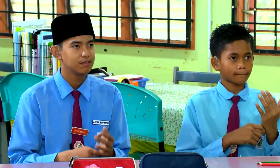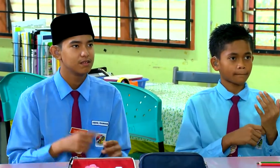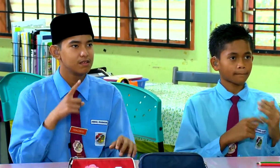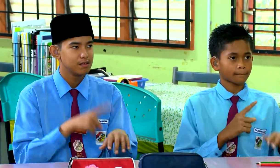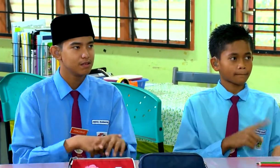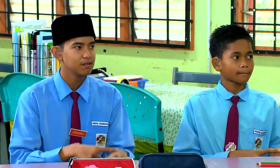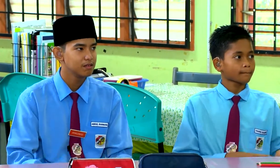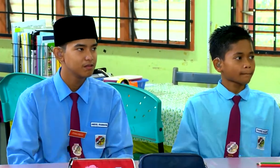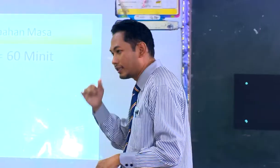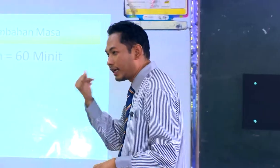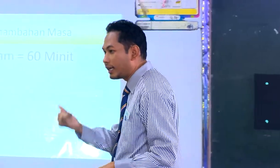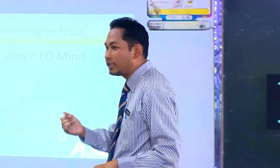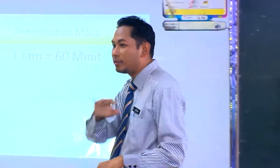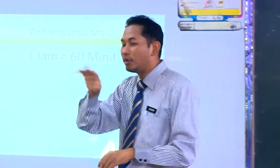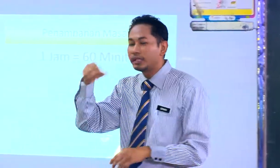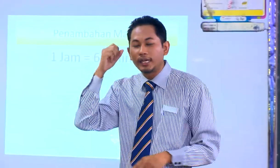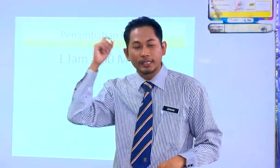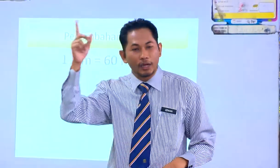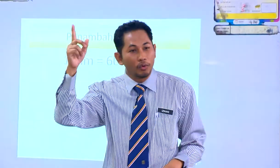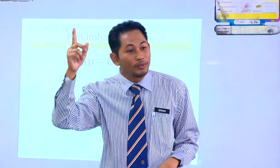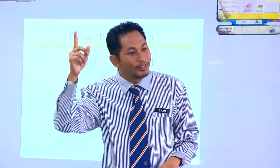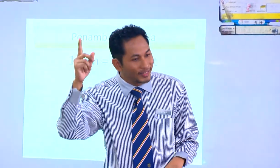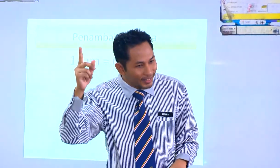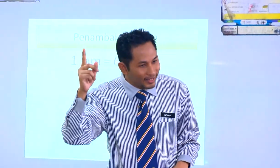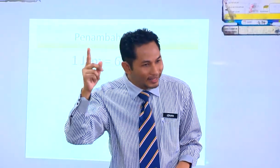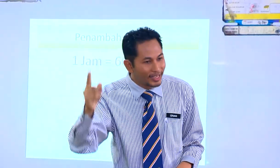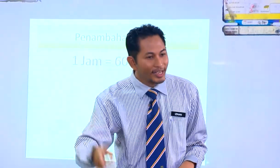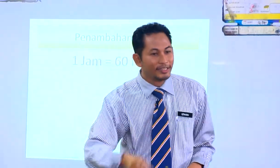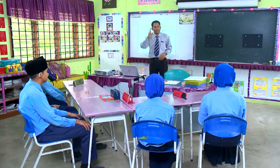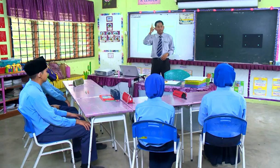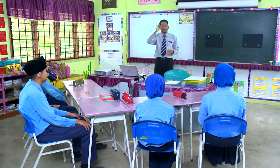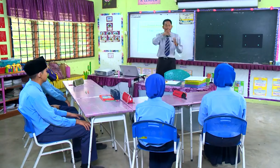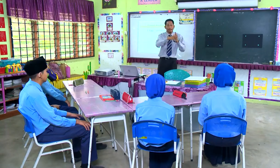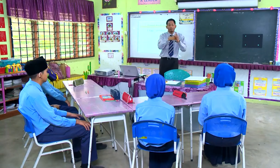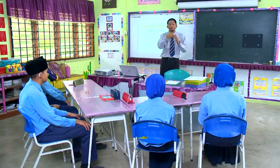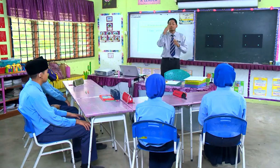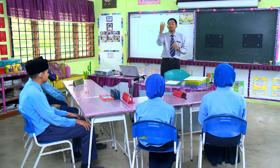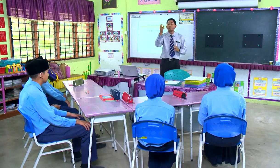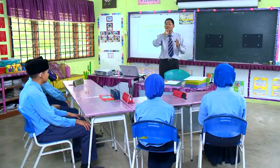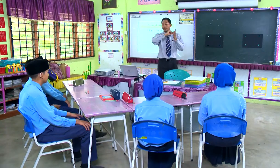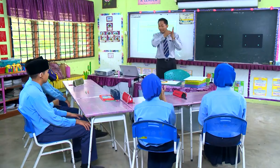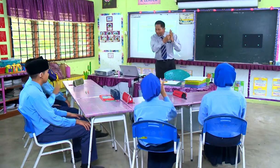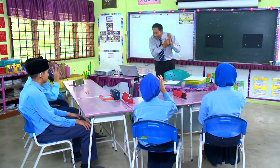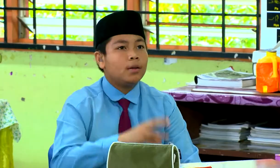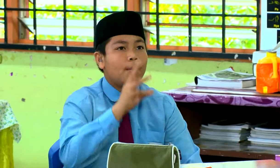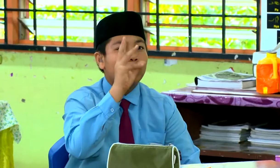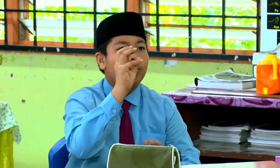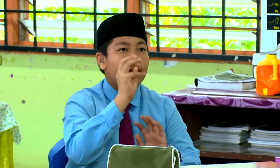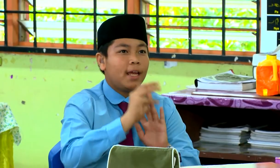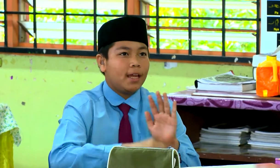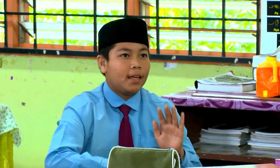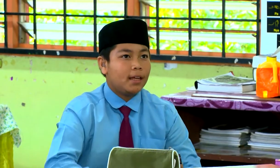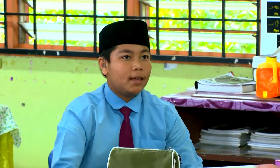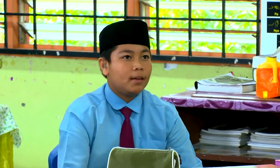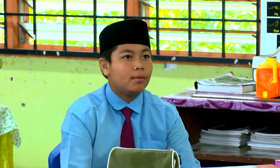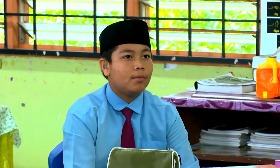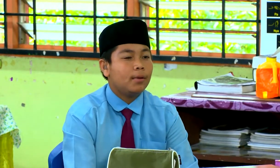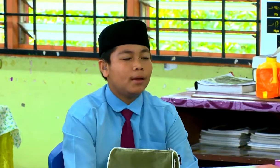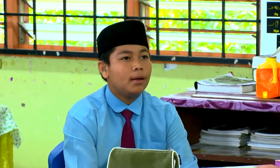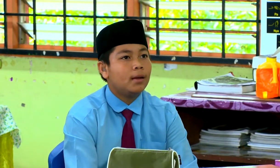masa. Sekarang ni semua dah tahu, okey? Satu jam berapa minit? 60 minit. 60 minit.